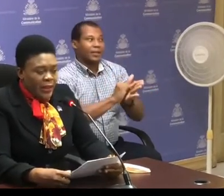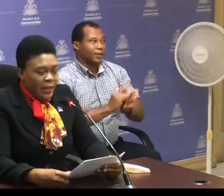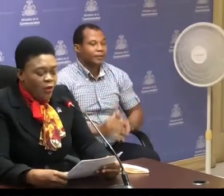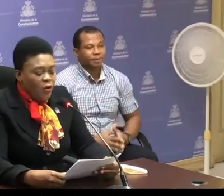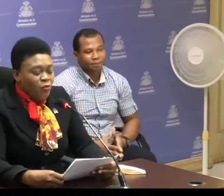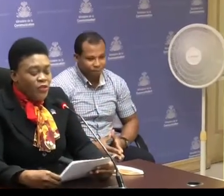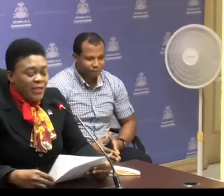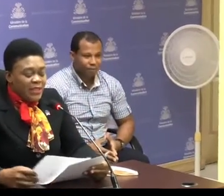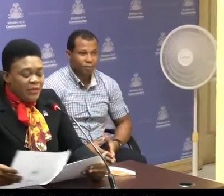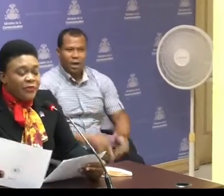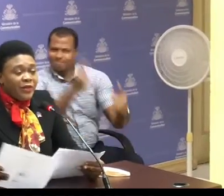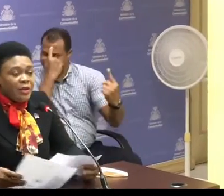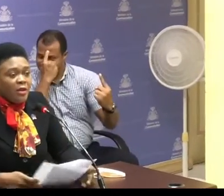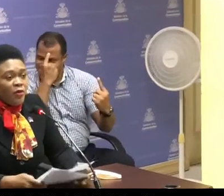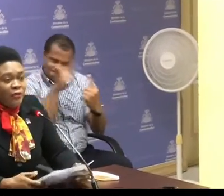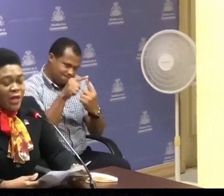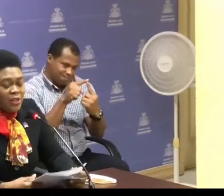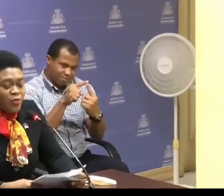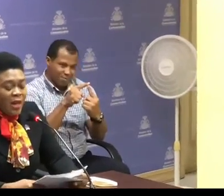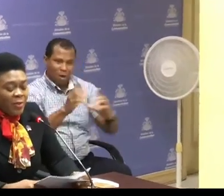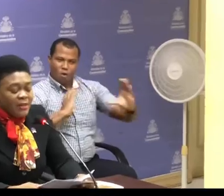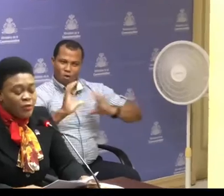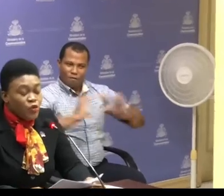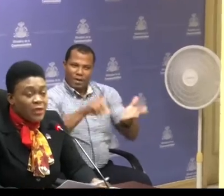Cherise, sous 4 Télément TV.